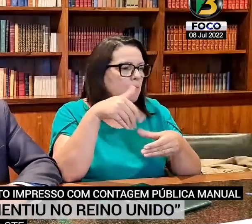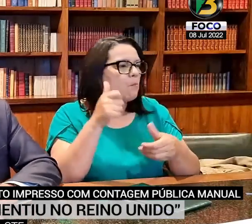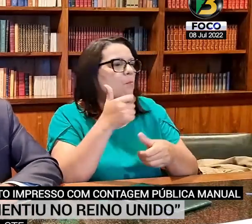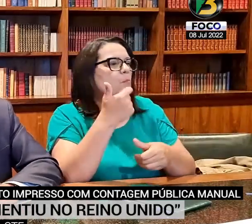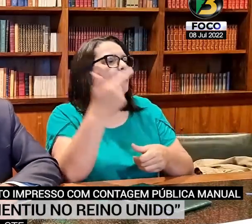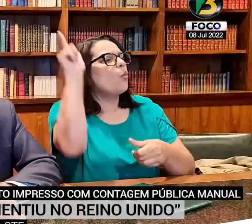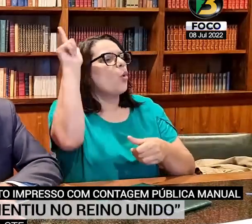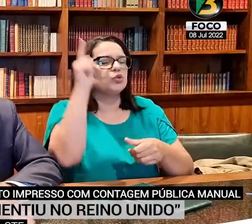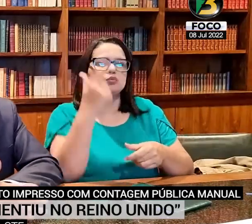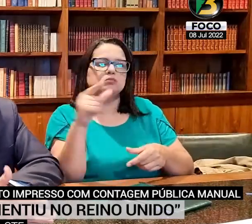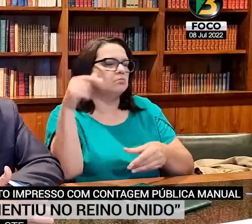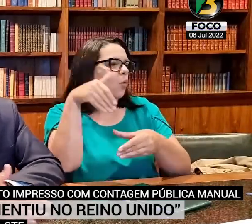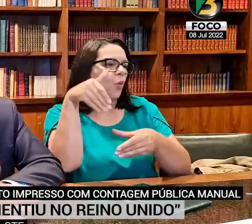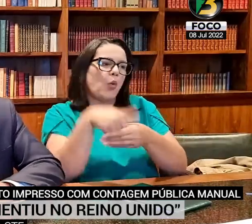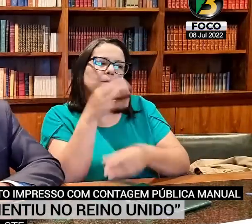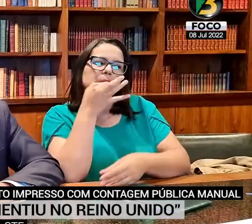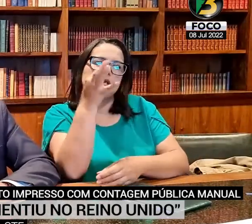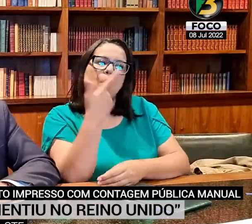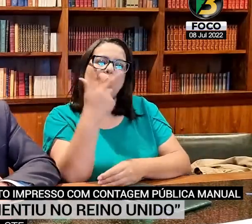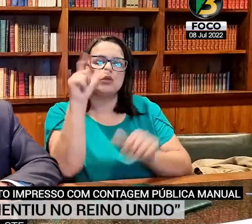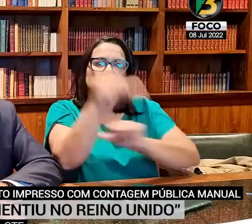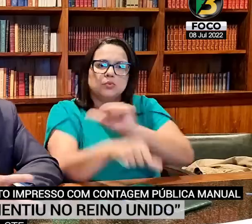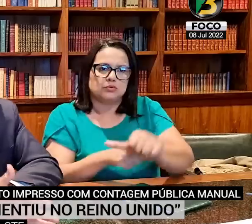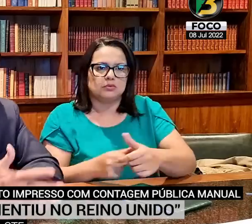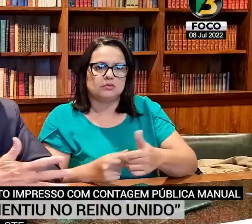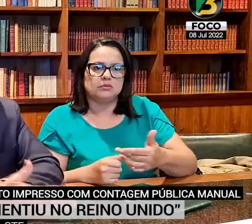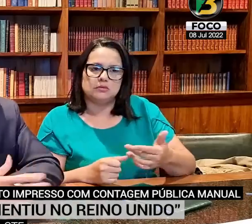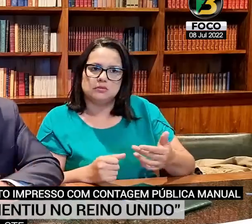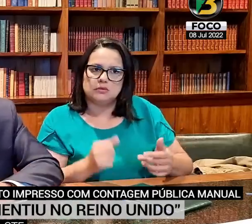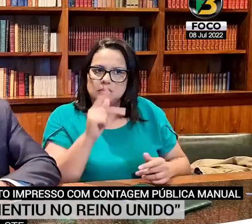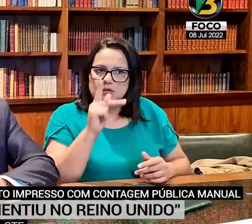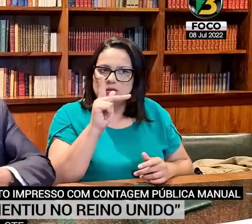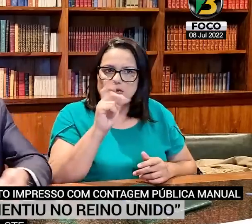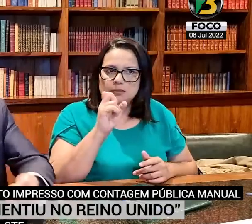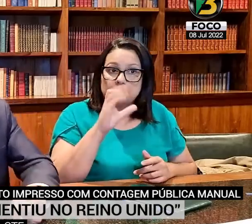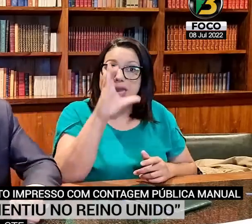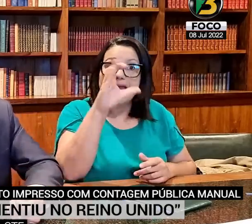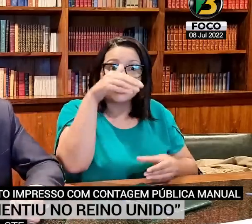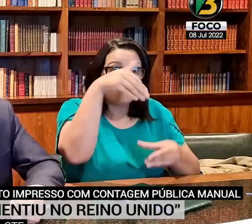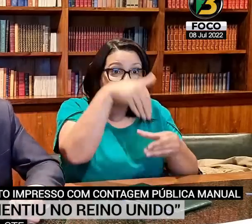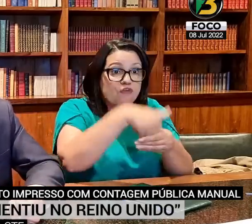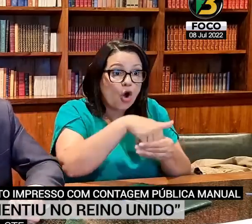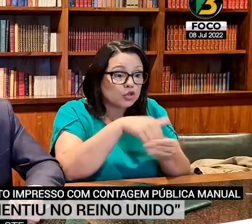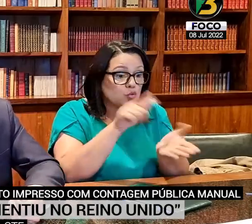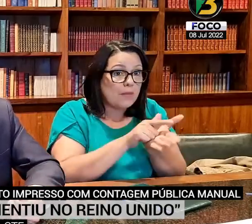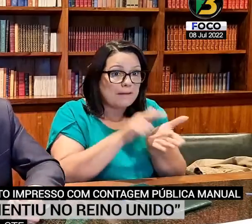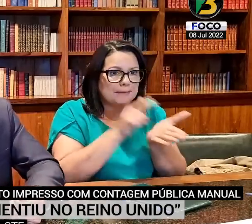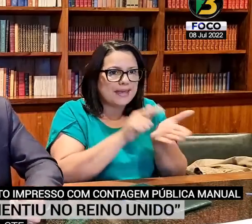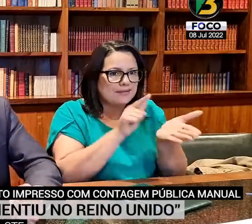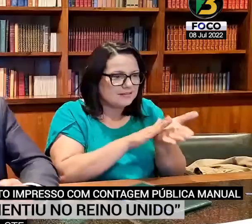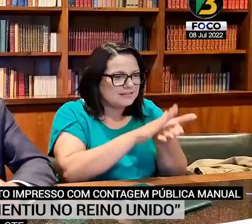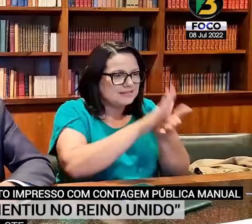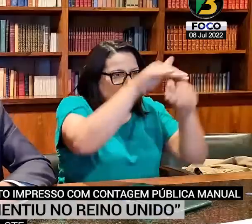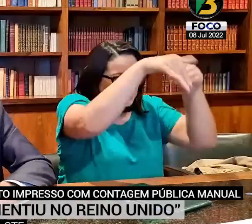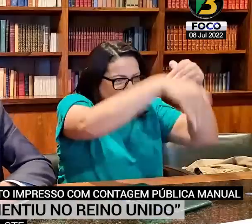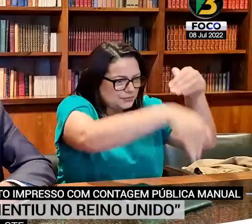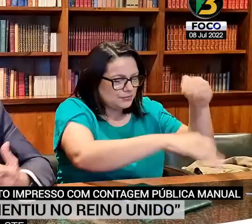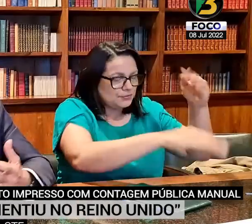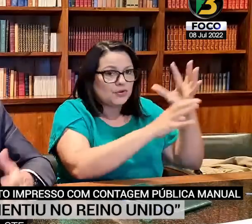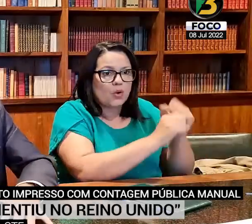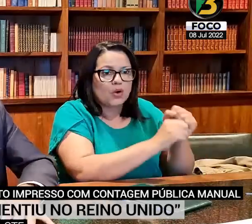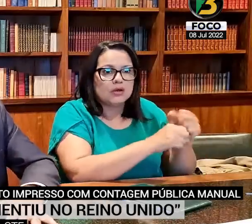sua composição da comissão que analisará a PEC do voto impresso bota para alimentar para voltar